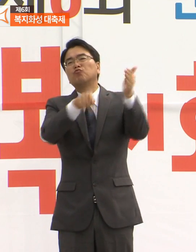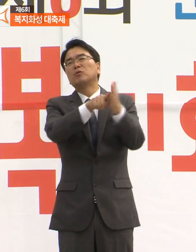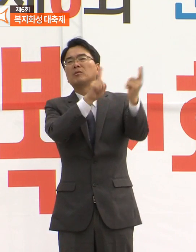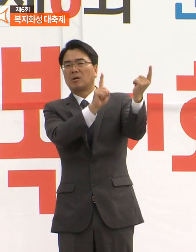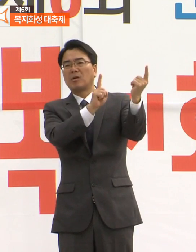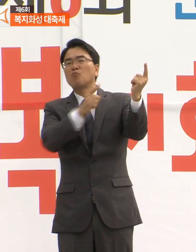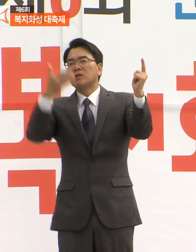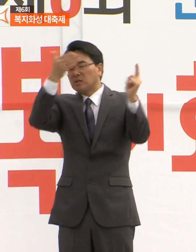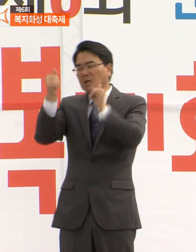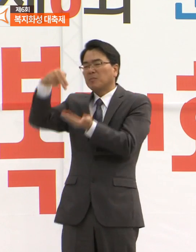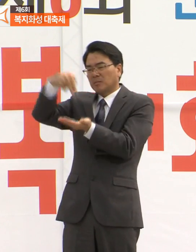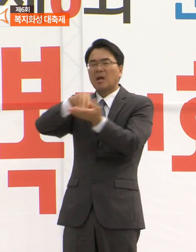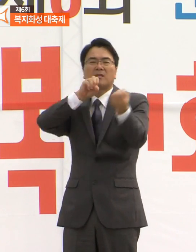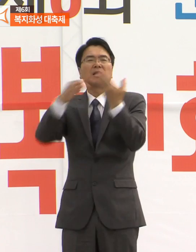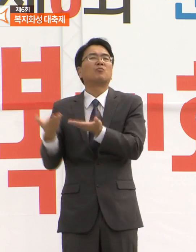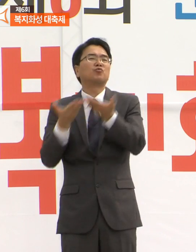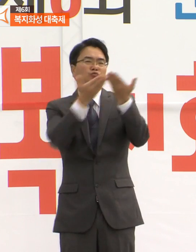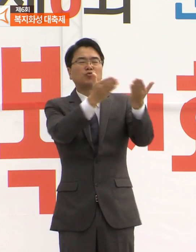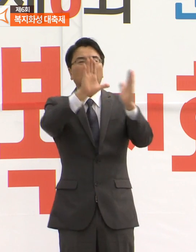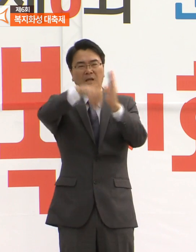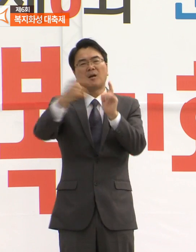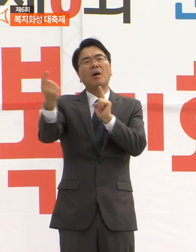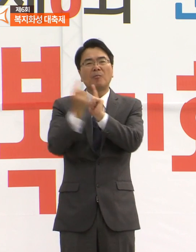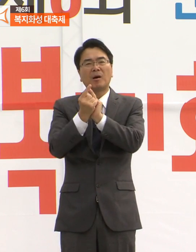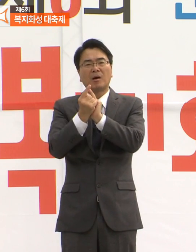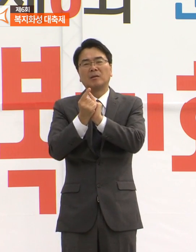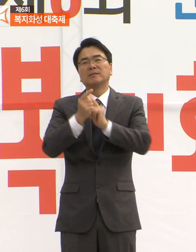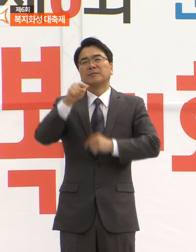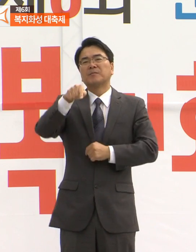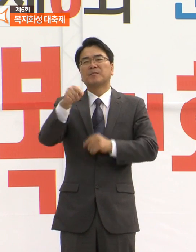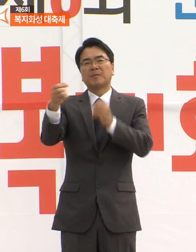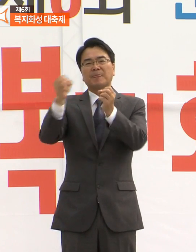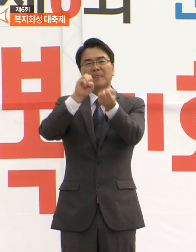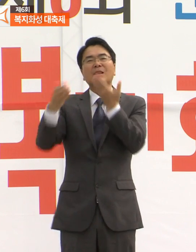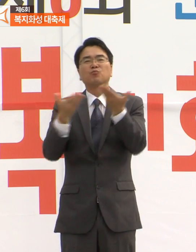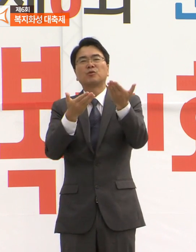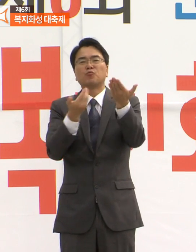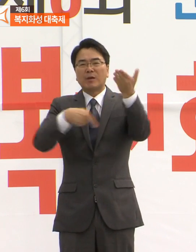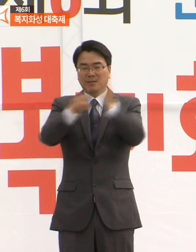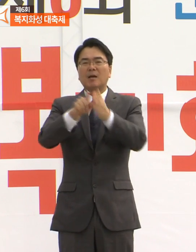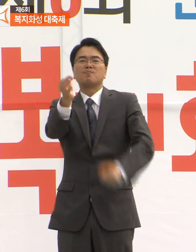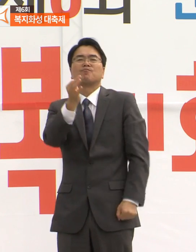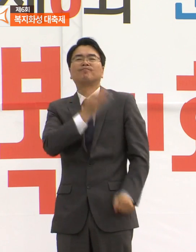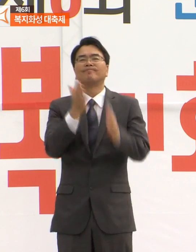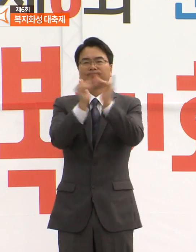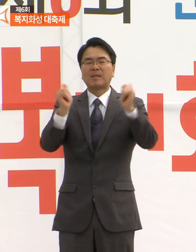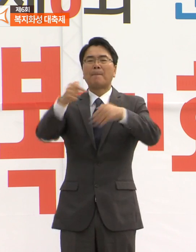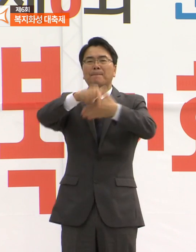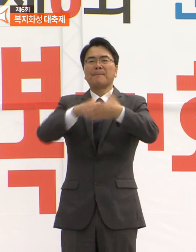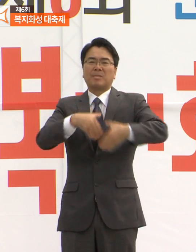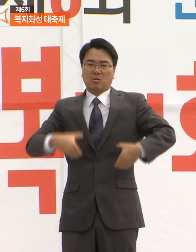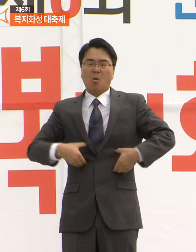저희 젊은 사람들이 응답해야 될 때가 아닌가라고 생각이 들고 그 응답의 첫 번째는 부자들이 너그러워져야 된다.